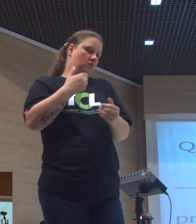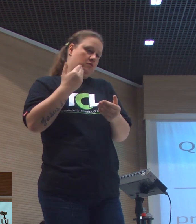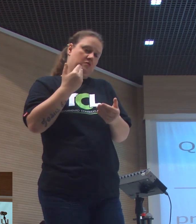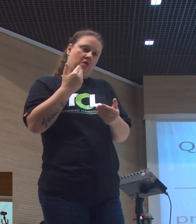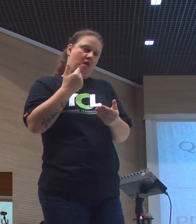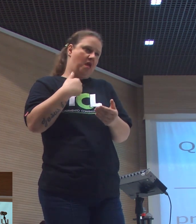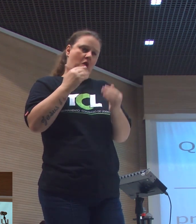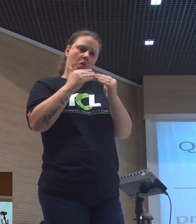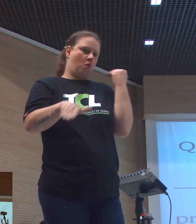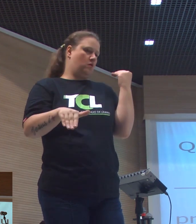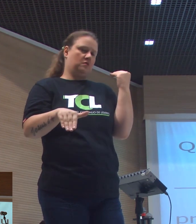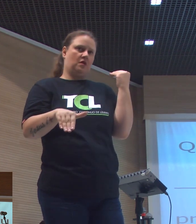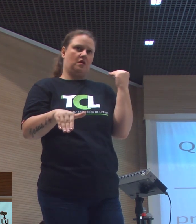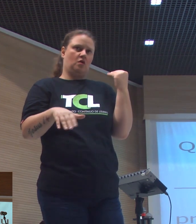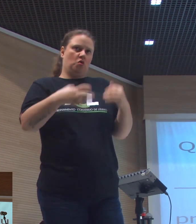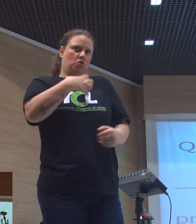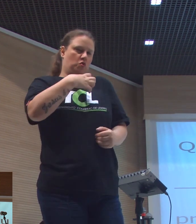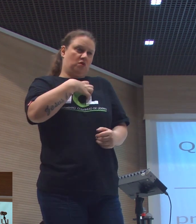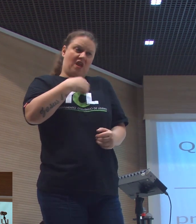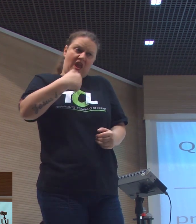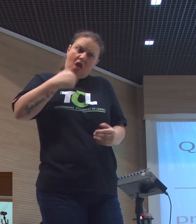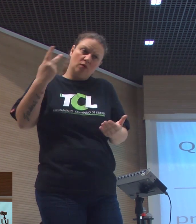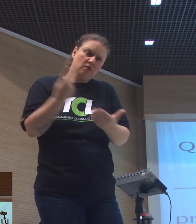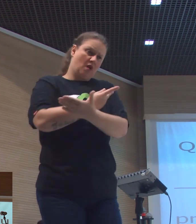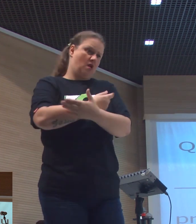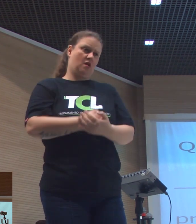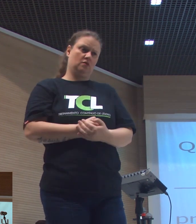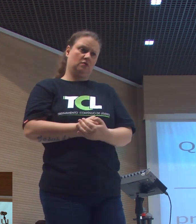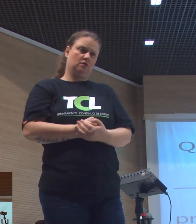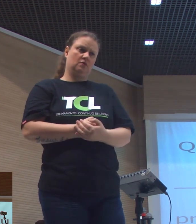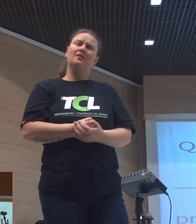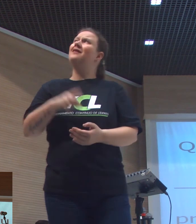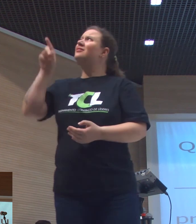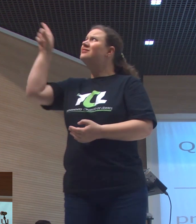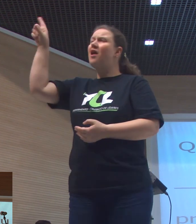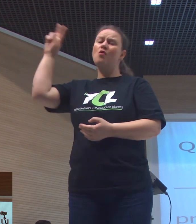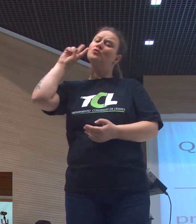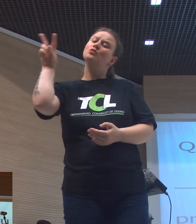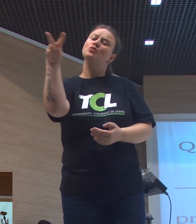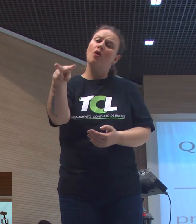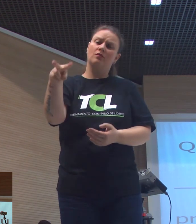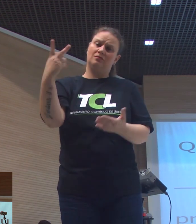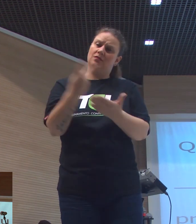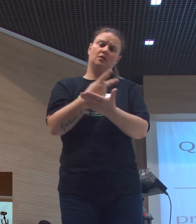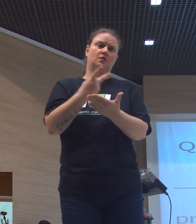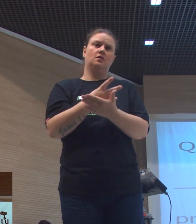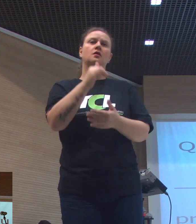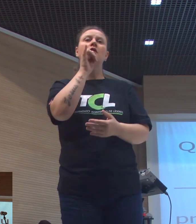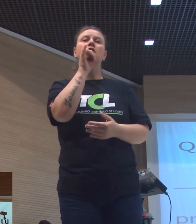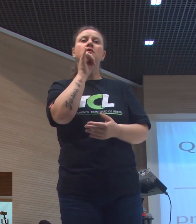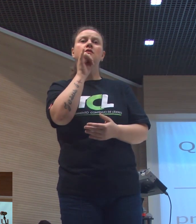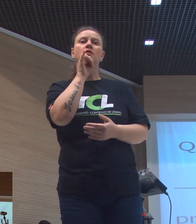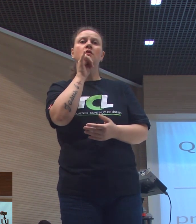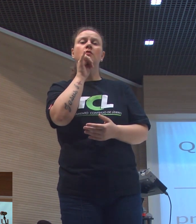um determinado comportamento, se posiciona contra, porque isso não é justo aos olhos de Deus. Um exemplo,